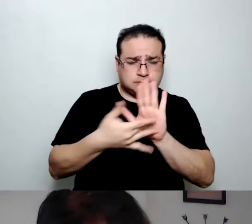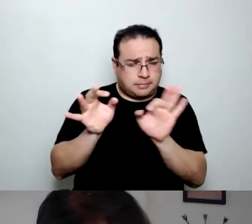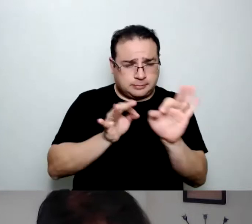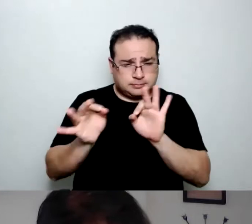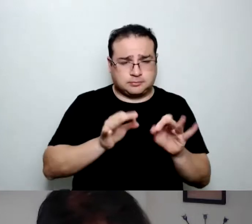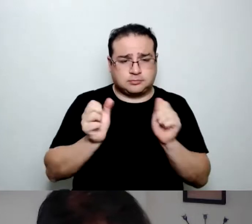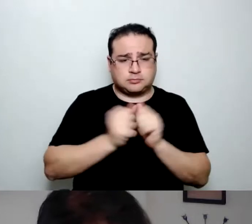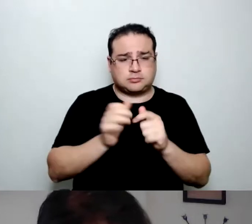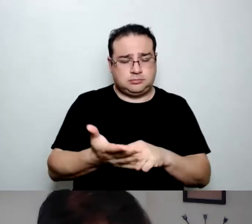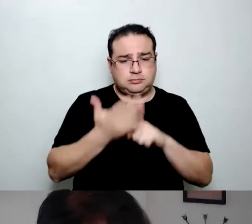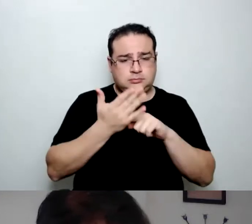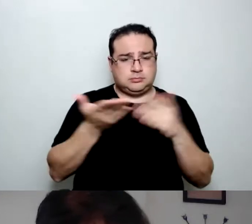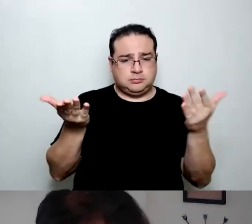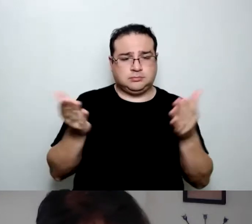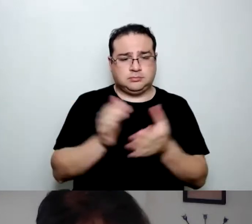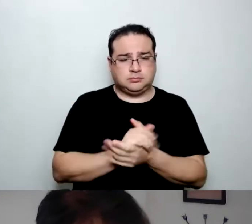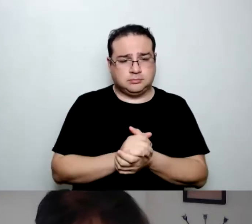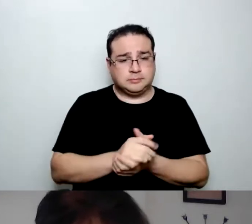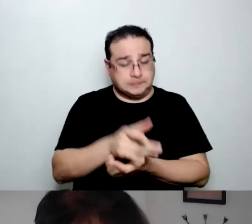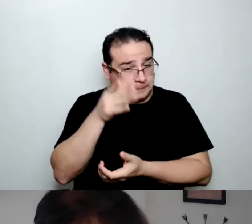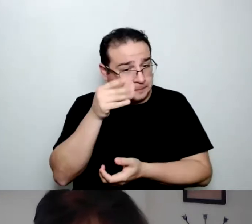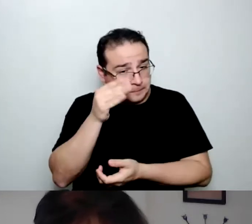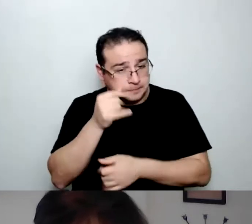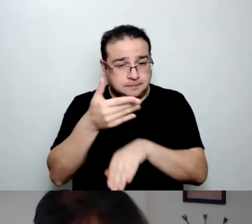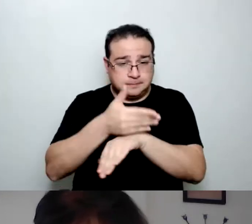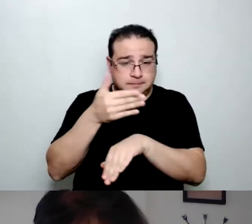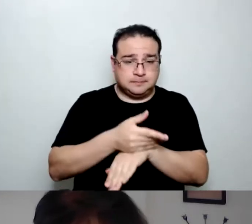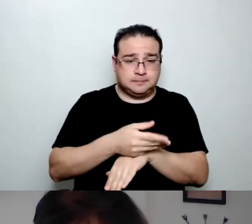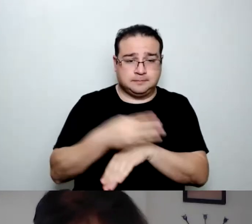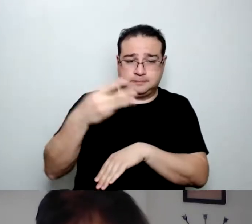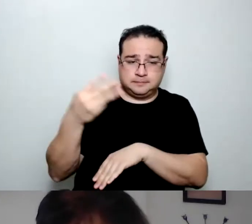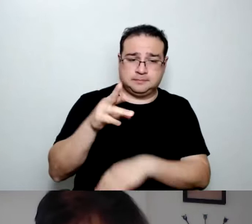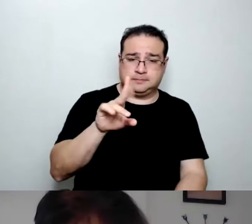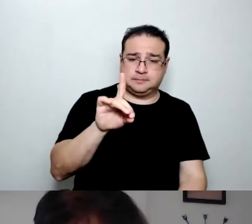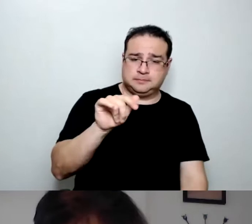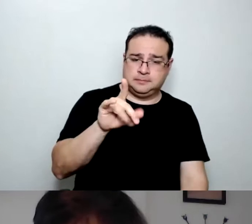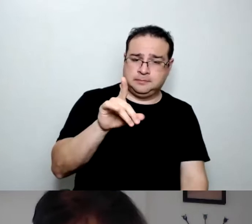planejaram, né, para apresentar aqui. Estou curioso a participar da terceira rodada dessa